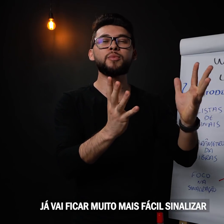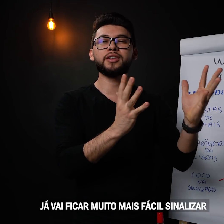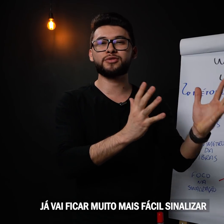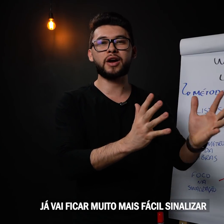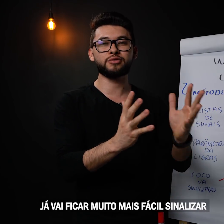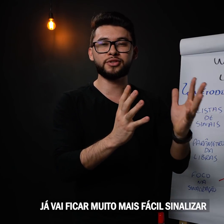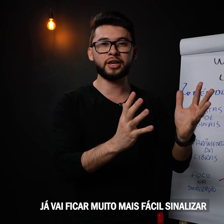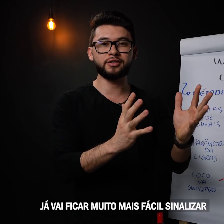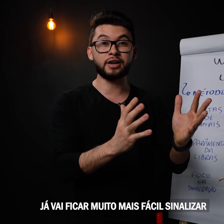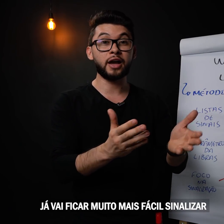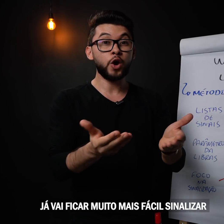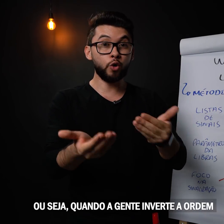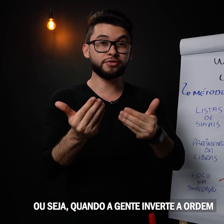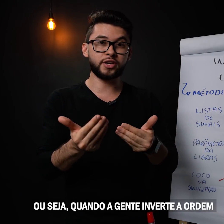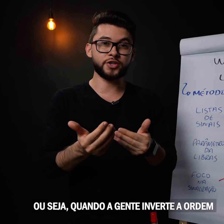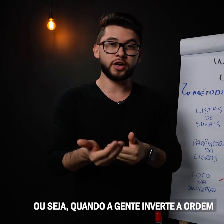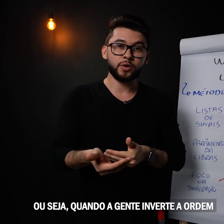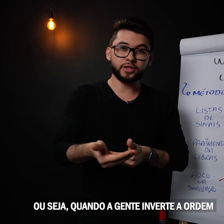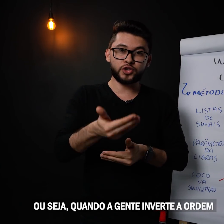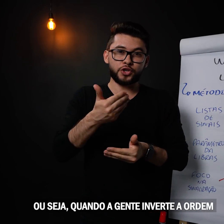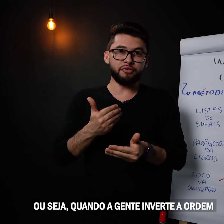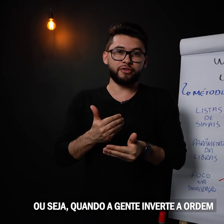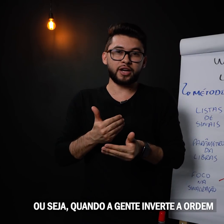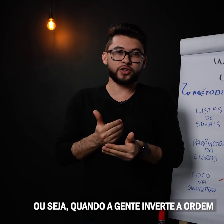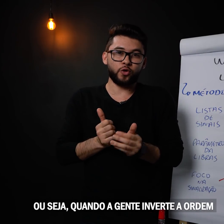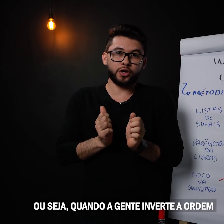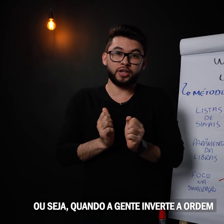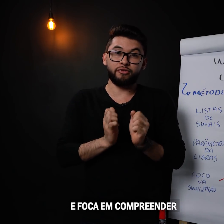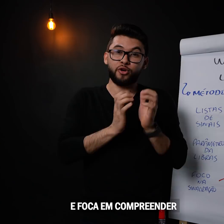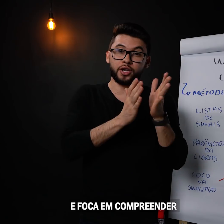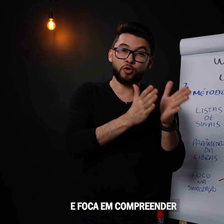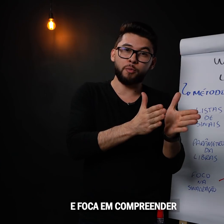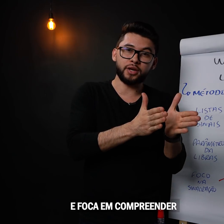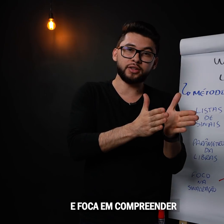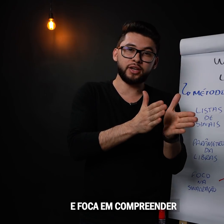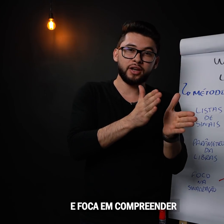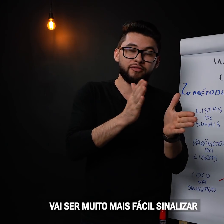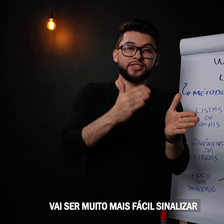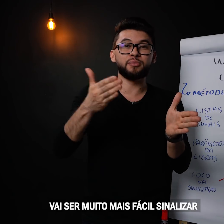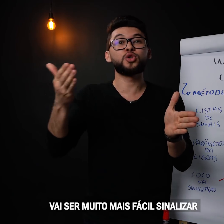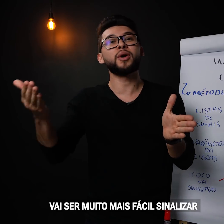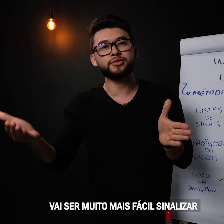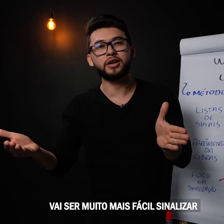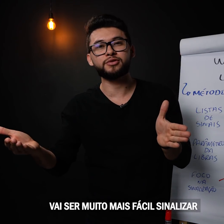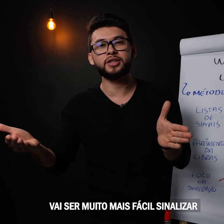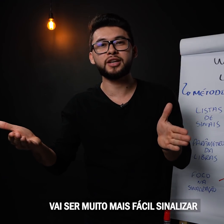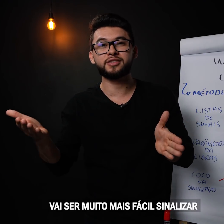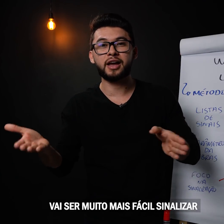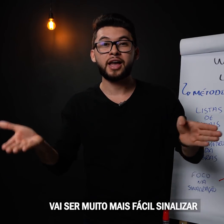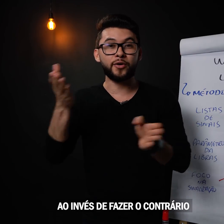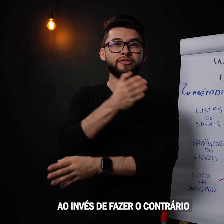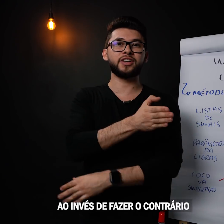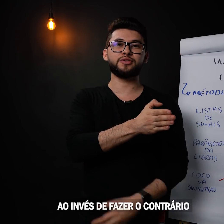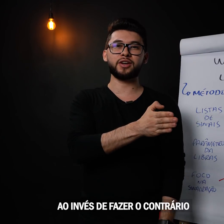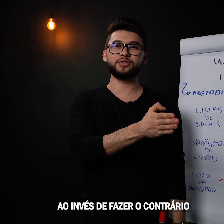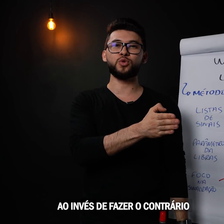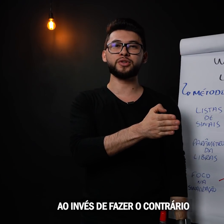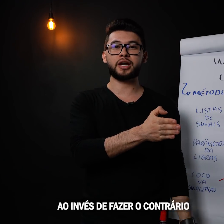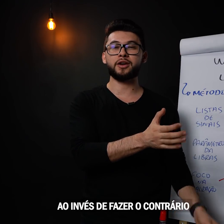mais fácil sinalizar. Ou seja, quando a gente inverte a ordem e foca em compreender, vai ser muito mais fácil sinalizar, ao invés de fazer o contrário,